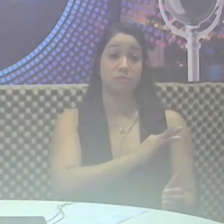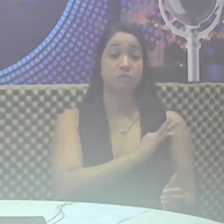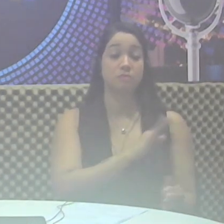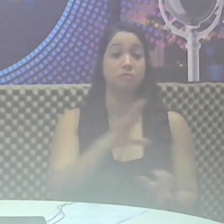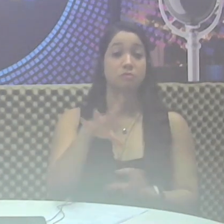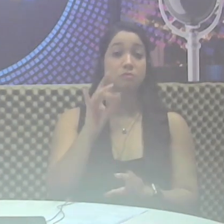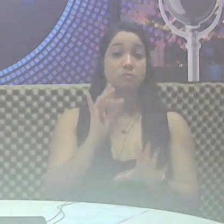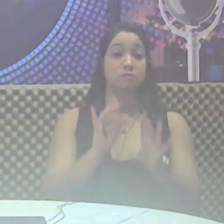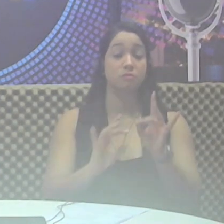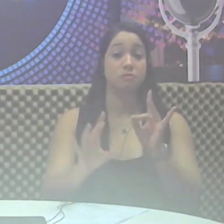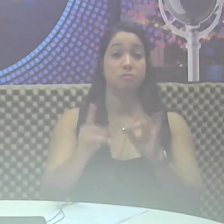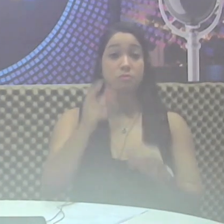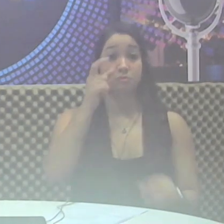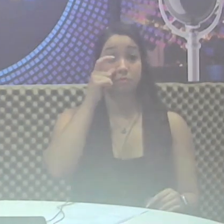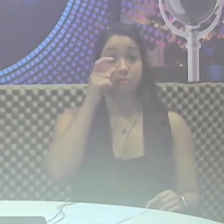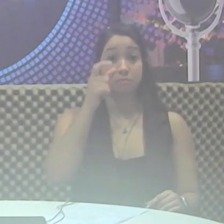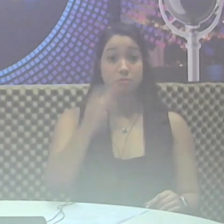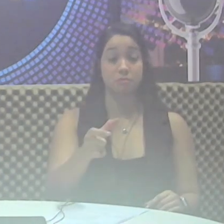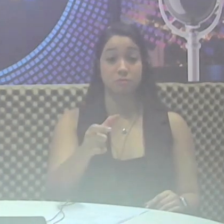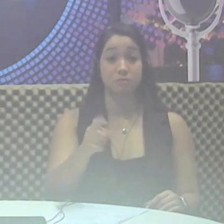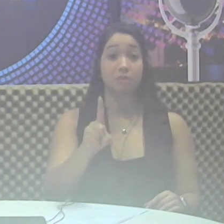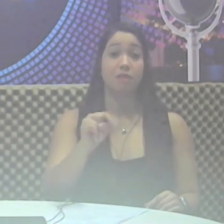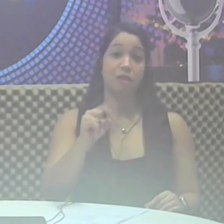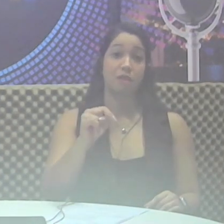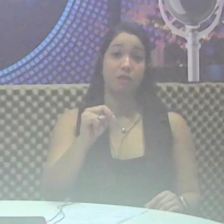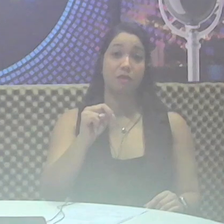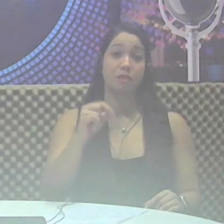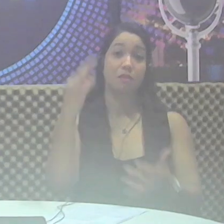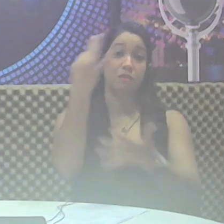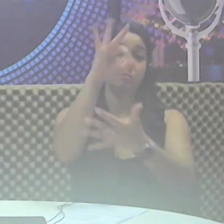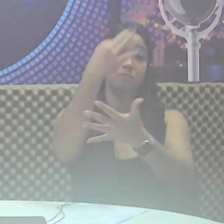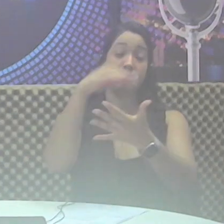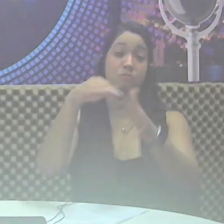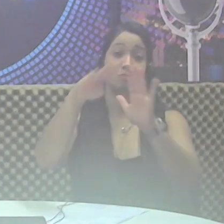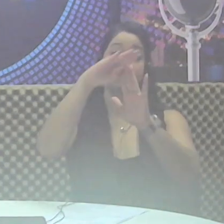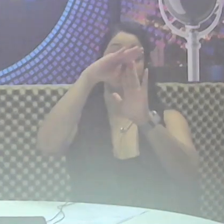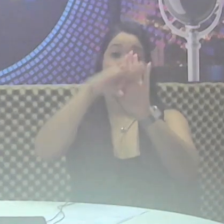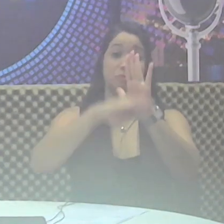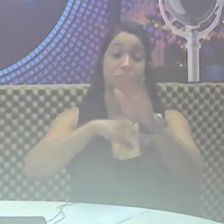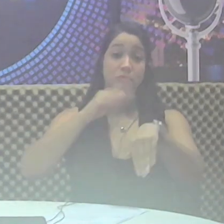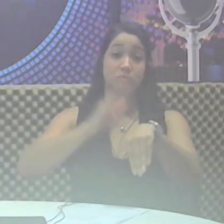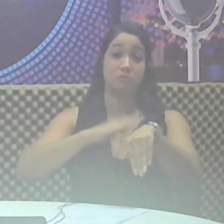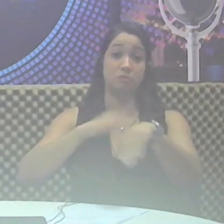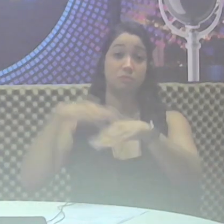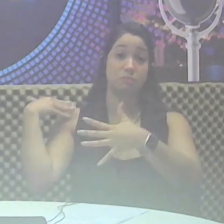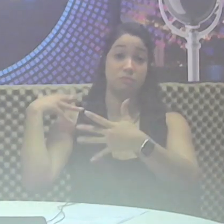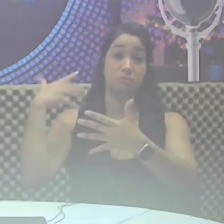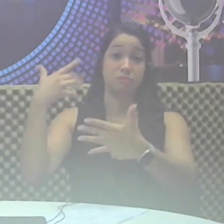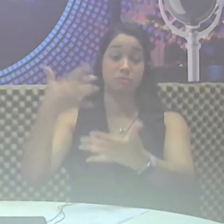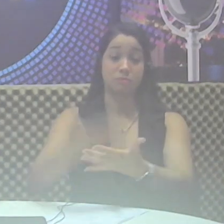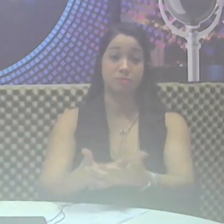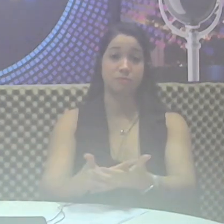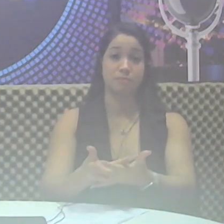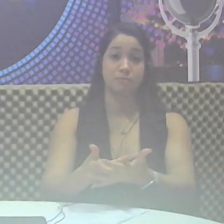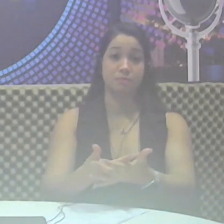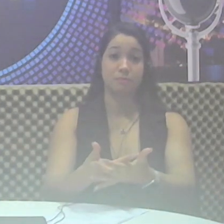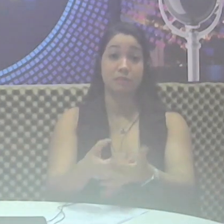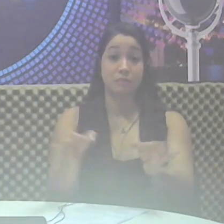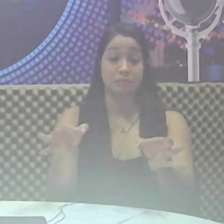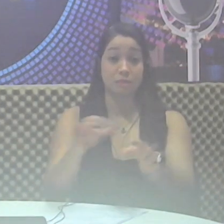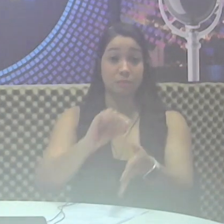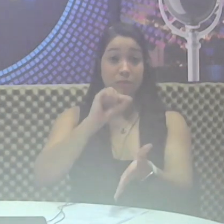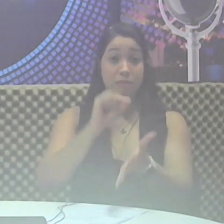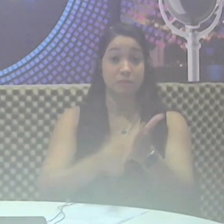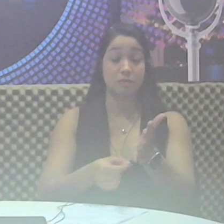para contemplar os interessados será por ordem de inscrição cronológica. Aqueles que completarem inscrição